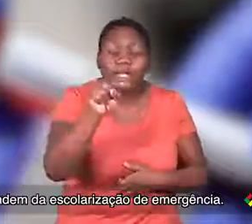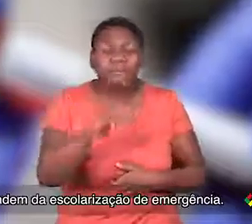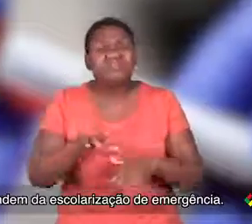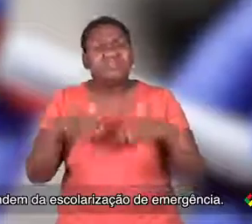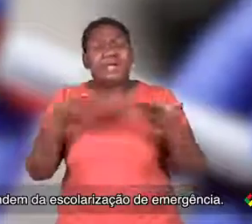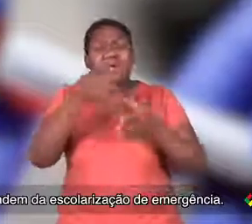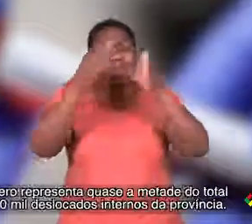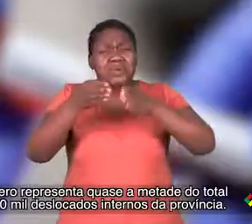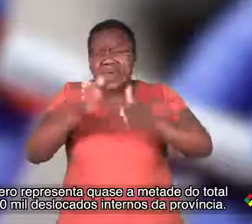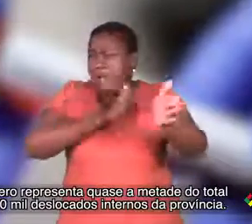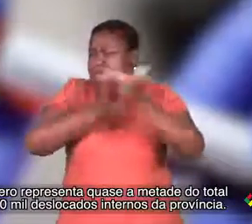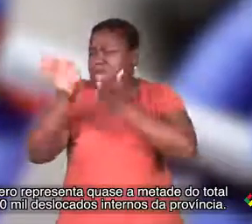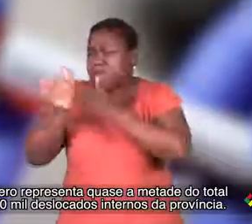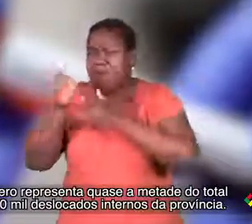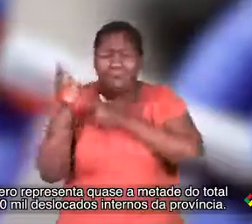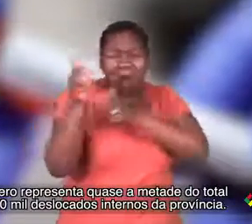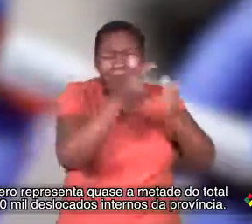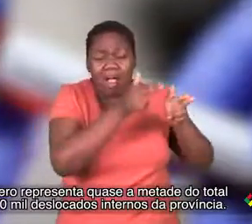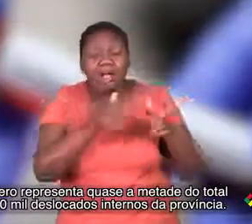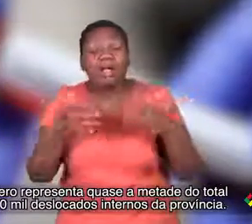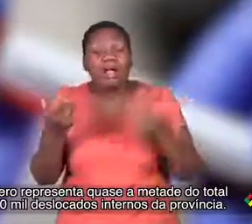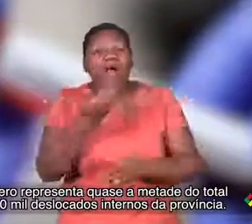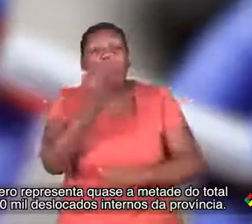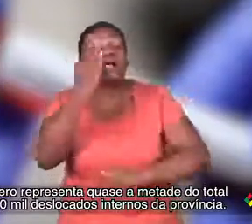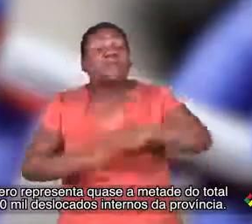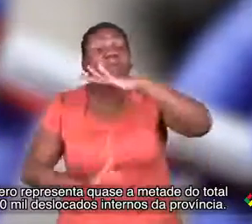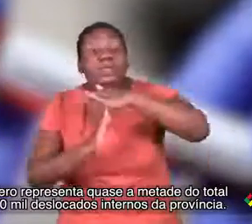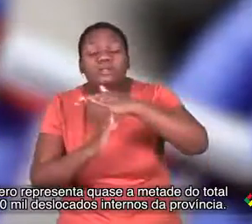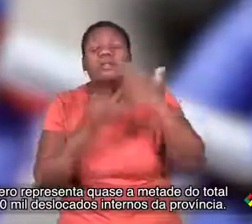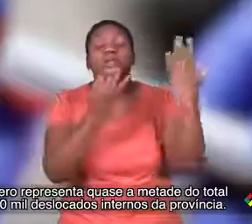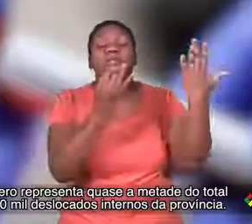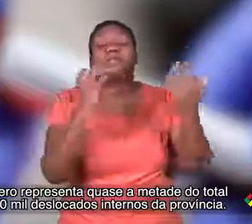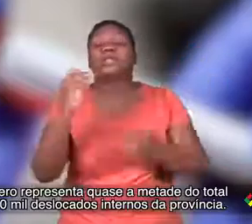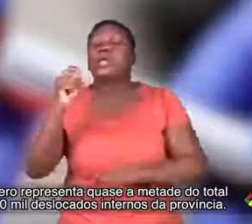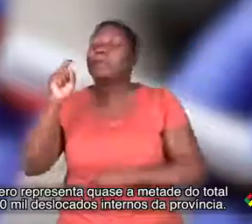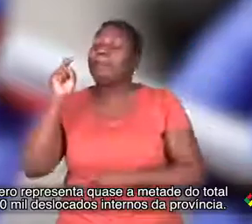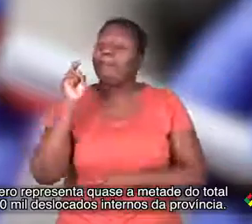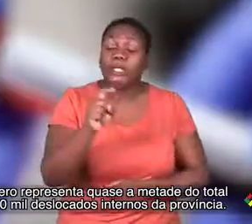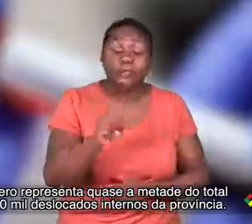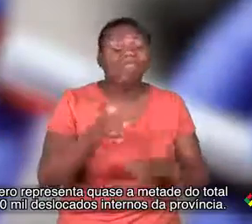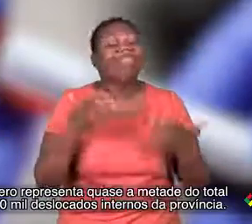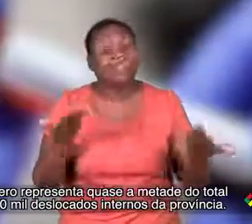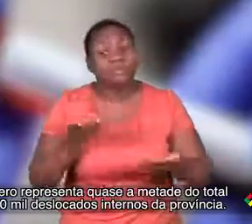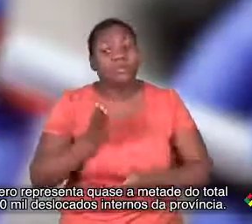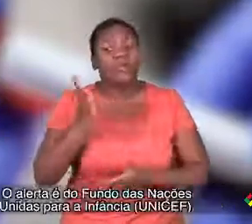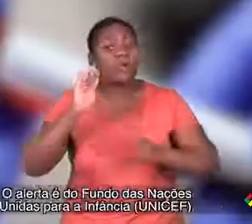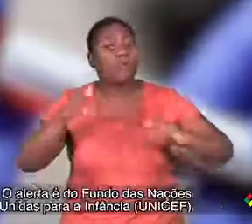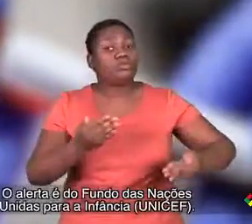emergência. O número representa quase metade do total dos 700 mil deslocados internos da província. O alerta é